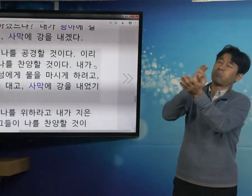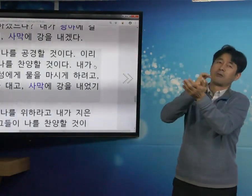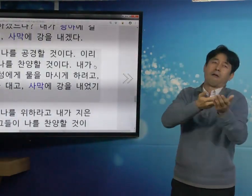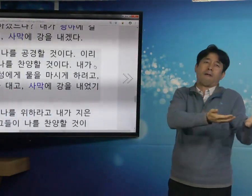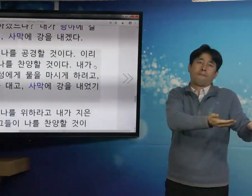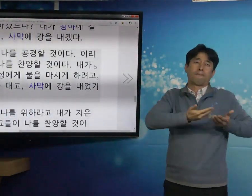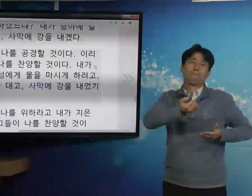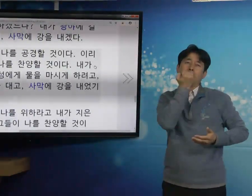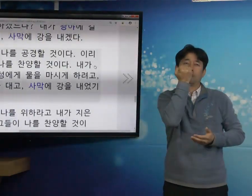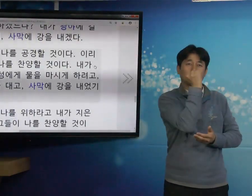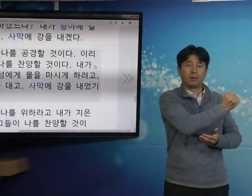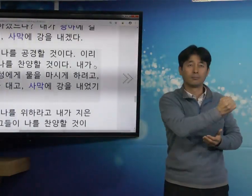찬양할 것이다.